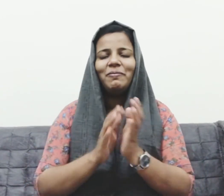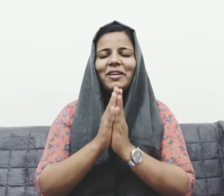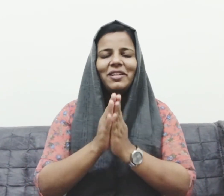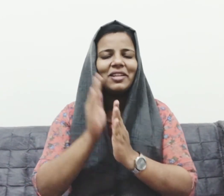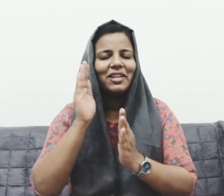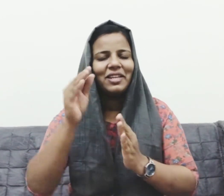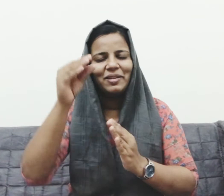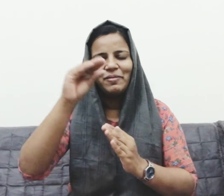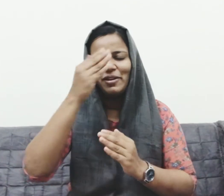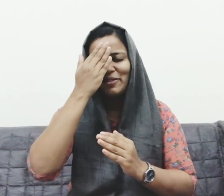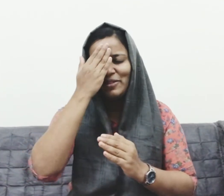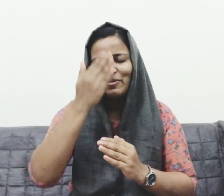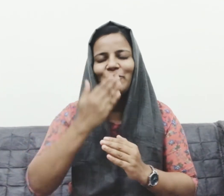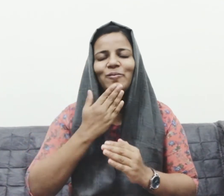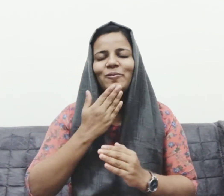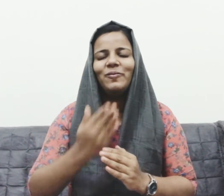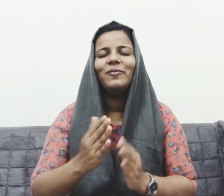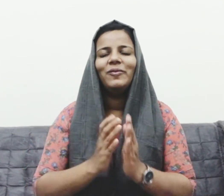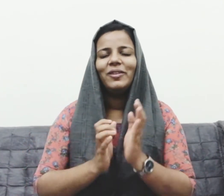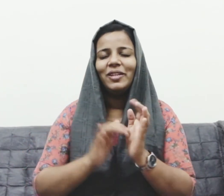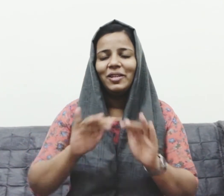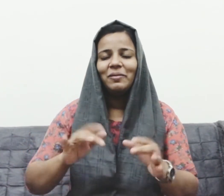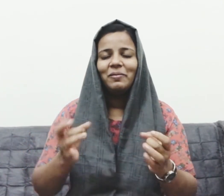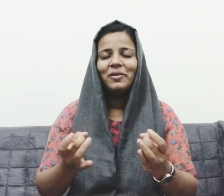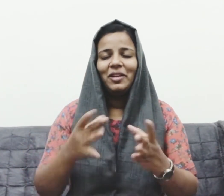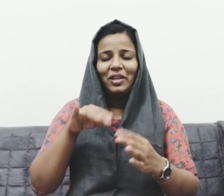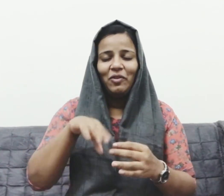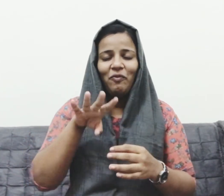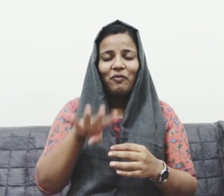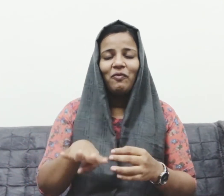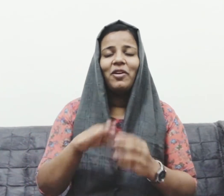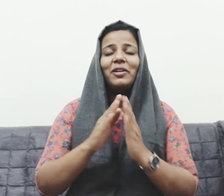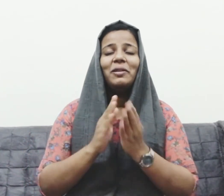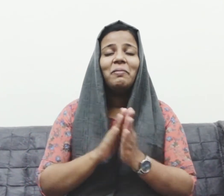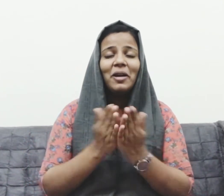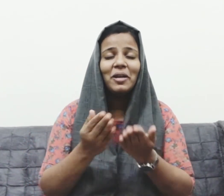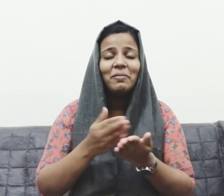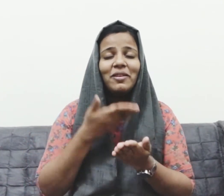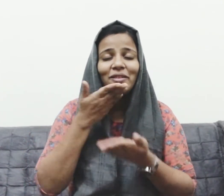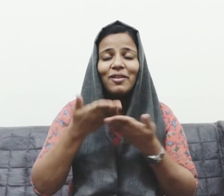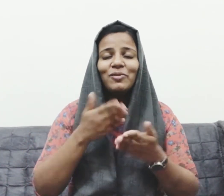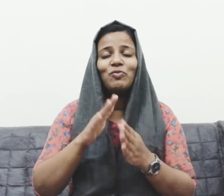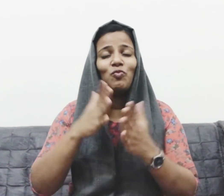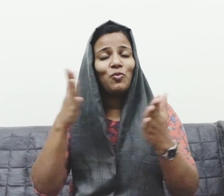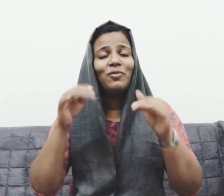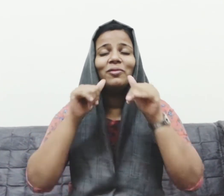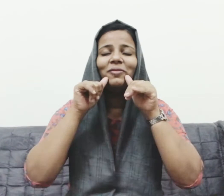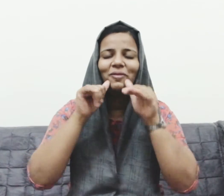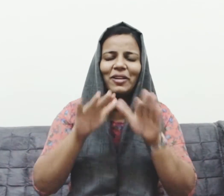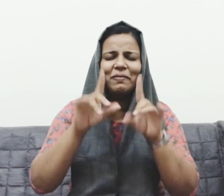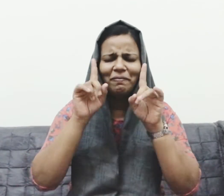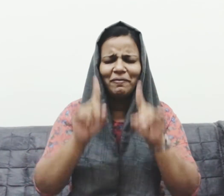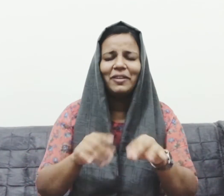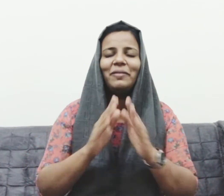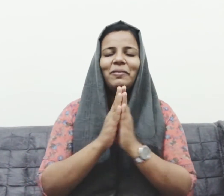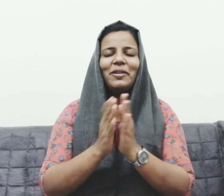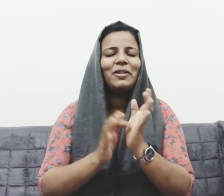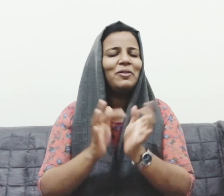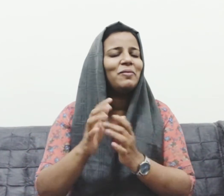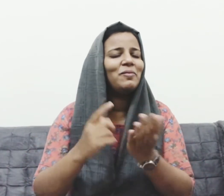പ്രാർത്ഥന കേട്ട കൃപകൾക്ക് ഞങ്ങൾ നന്ദി പറയുന്നു. കർത്താവെ, ഈ പ്രഭാതത്തിൽ ഇന്ന് വൈകിട്ടത്തെ ബൈബിൾ സ്റ്റഡിക്കായിട്ട് സ്തോത്രം പറയുന്നു. അത് ഏറ്റവും അനുഗ്രഹപൂർണ്ണമായി തീരുവാൻ കർത്താവ്